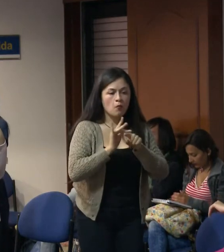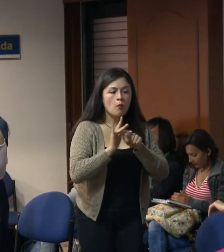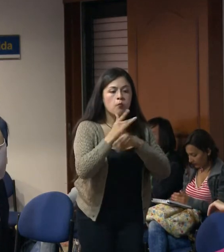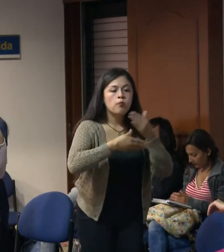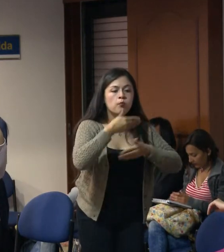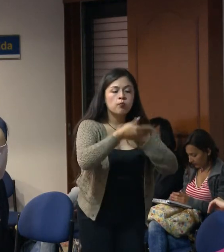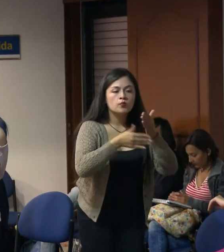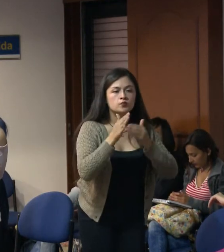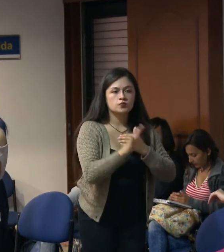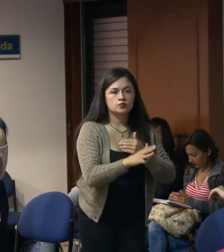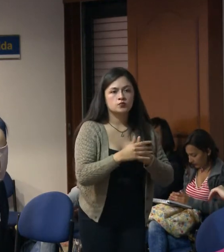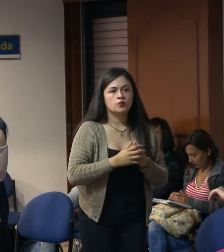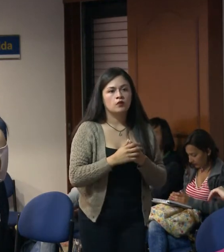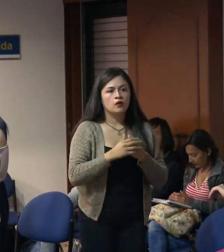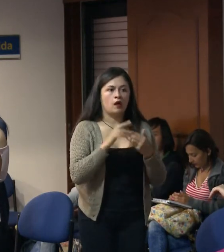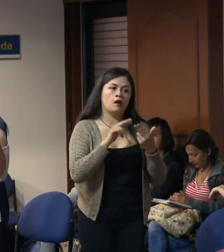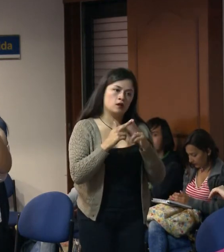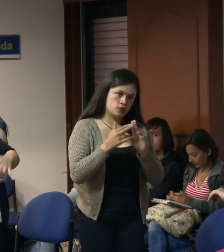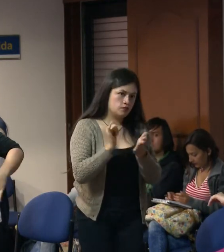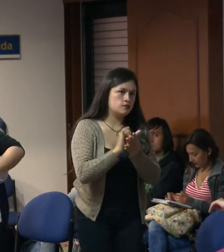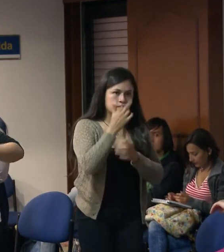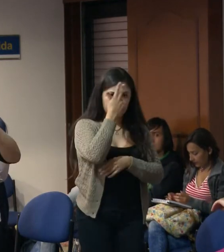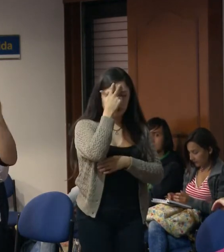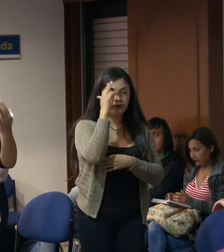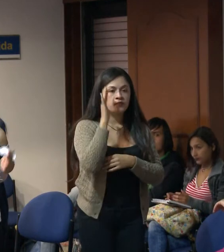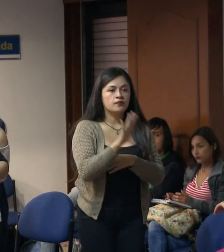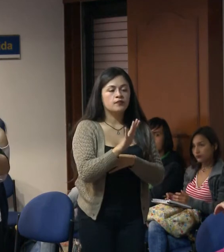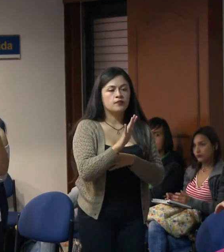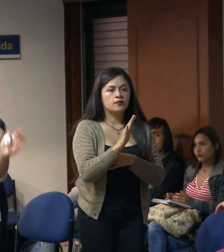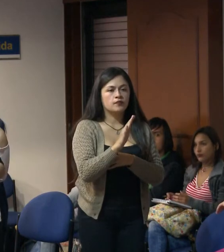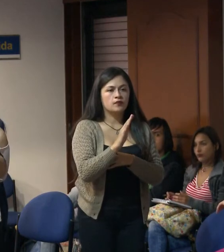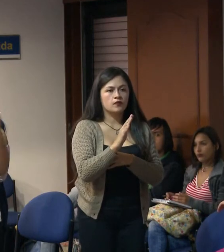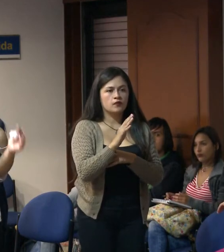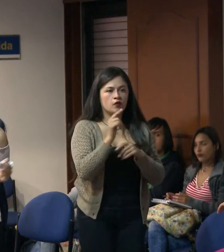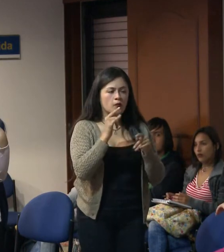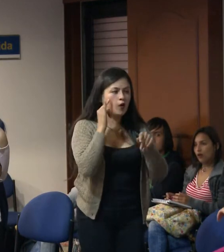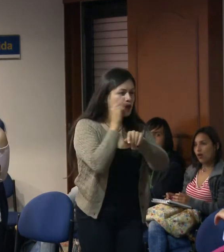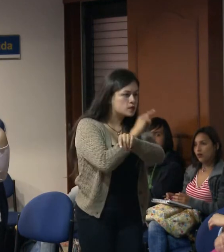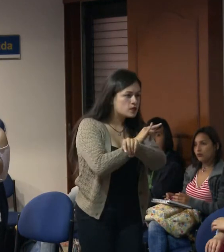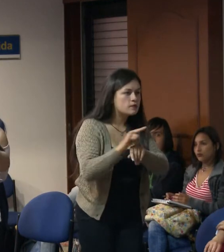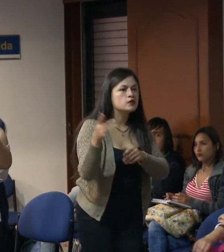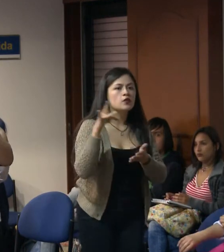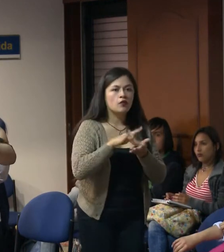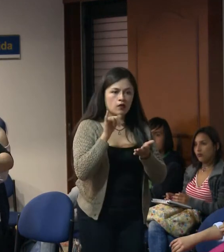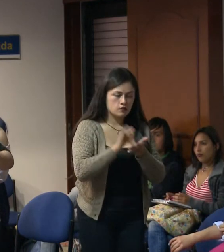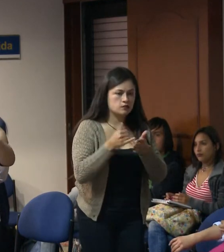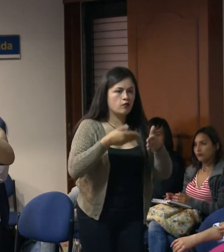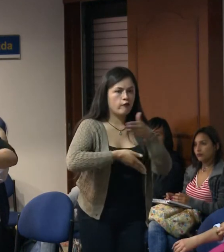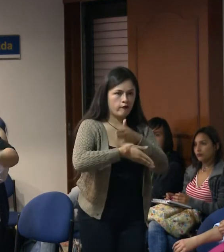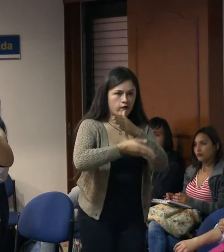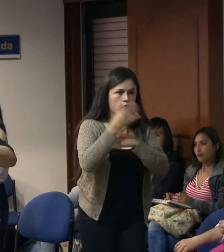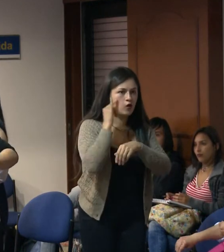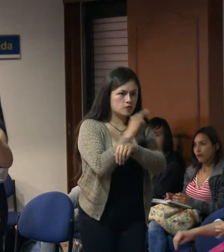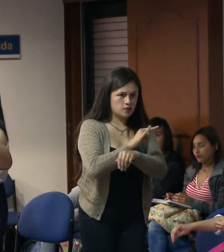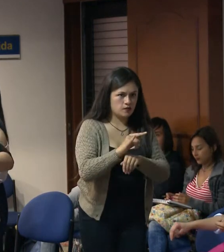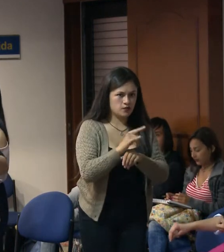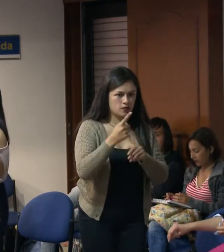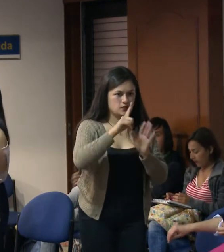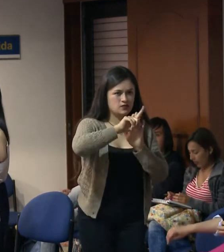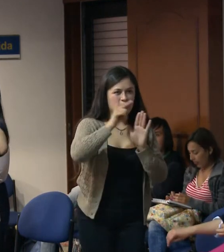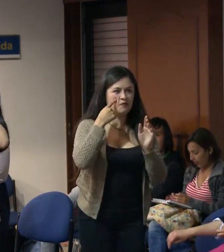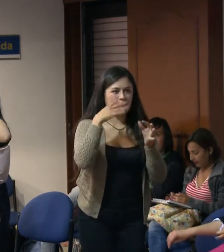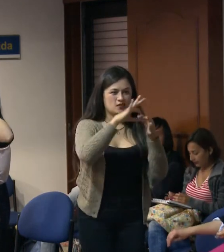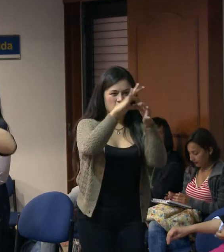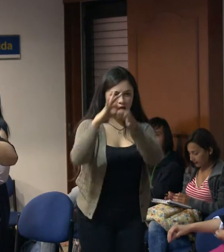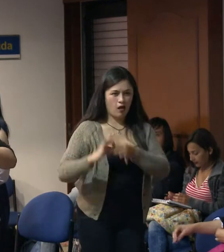durante el proceso, pues teniendo en cuenta que obviamente también hay una constante observación. Bueno, igual las fases son como un ciclo